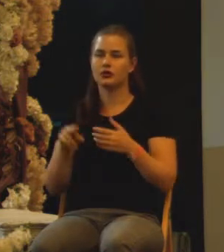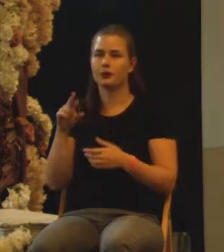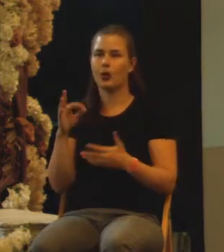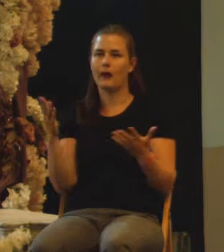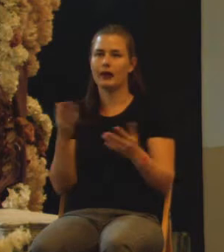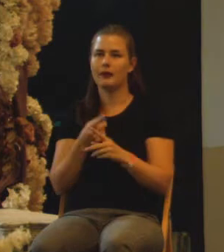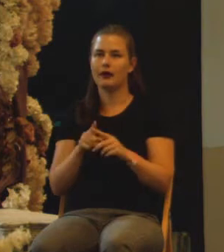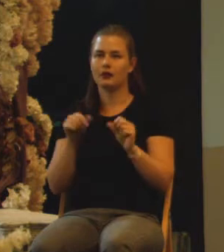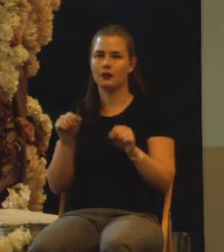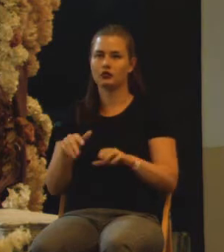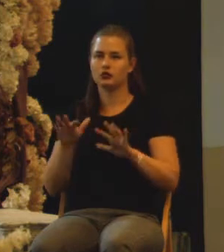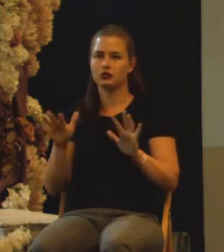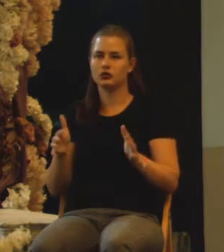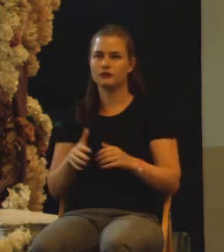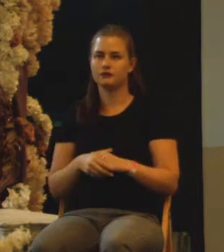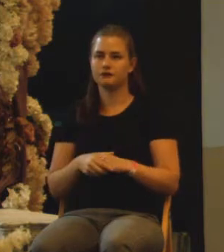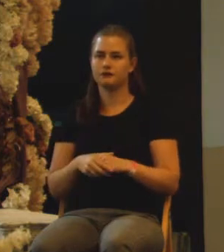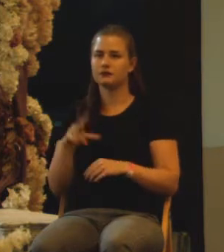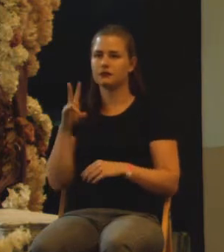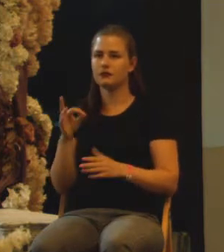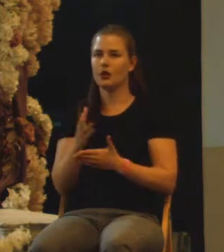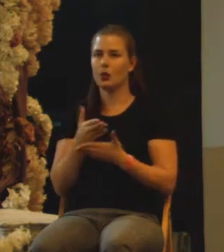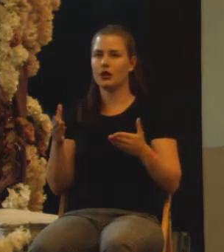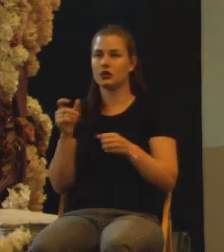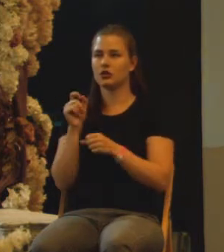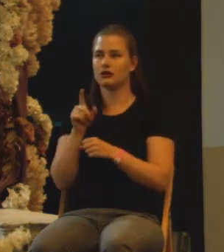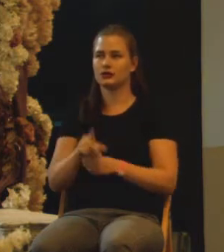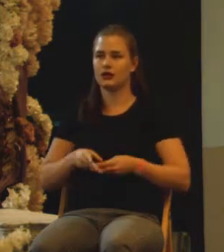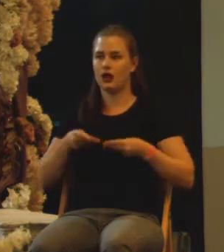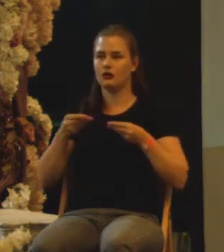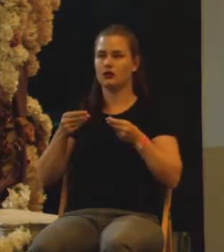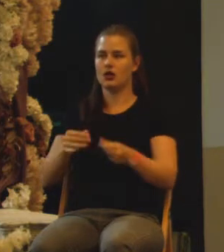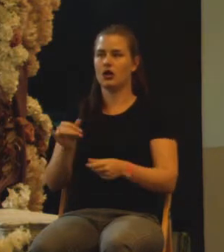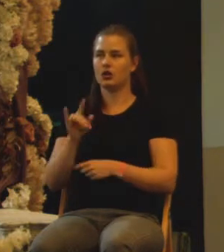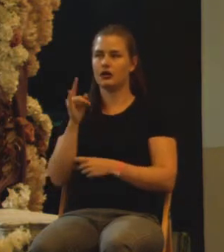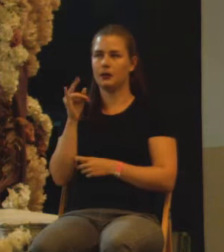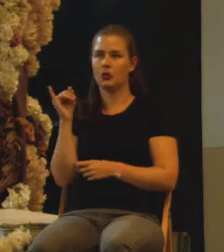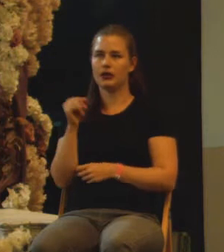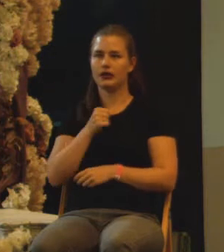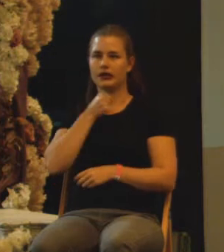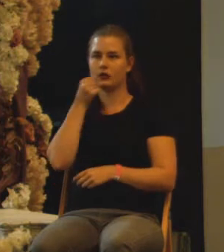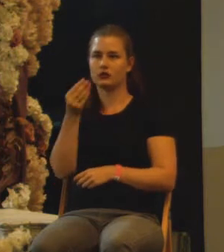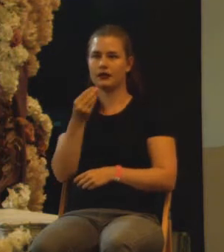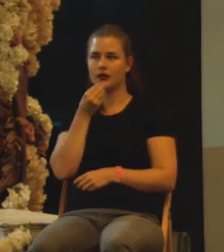это может происходить. Но наша задача — заворожить и ребенка, и взрослого